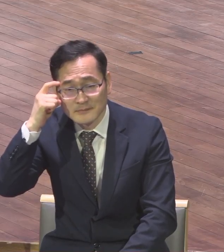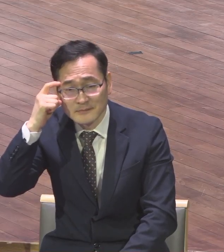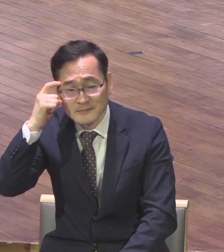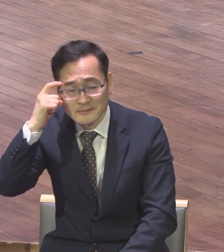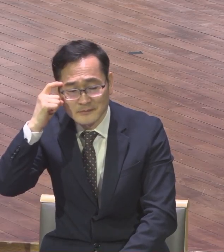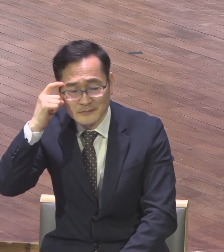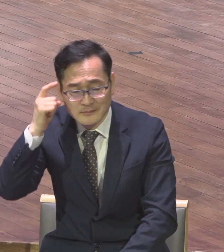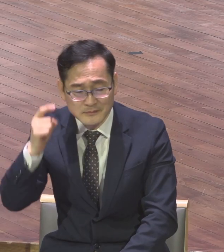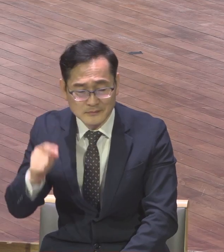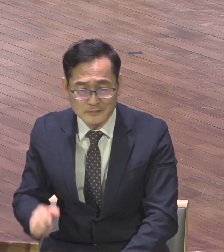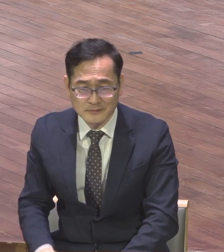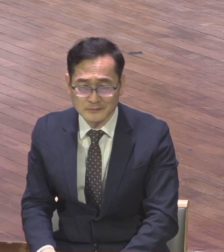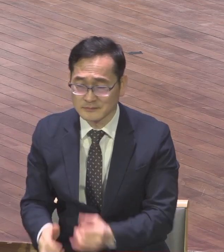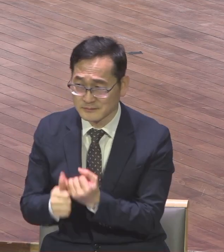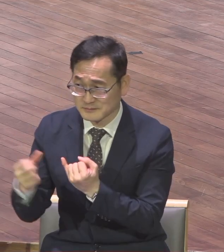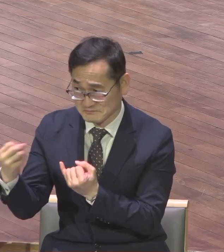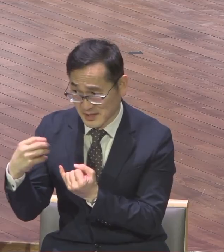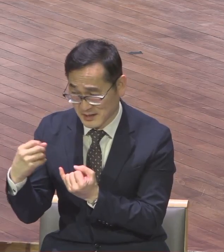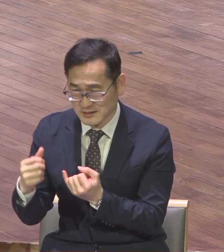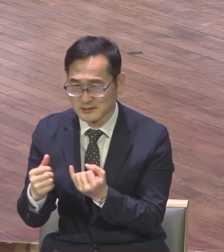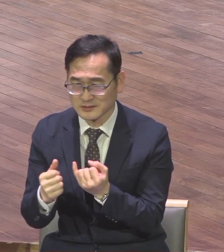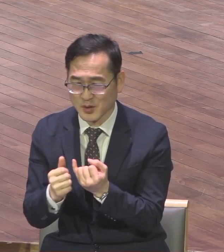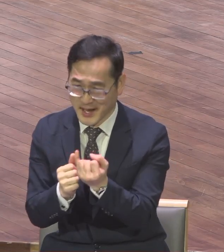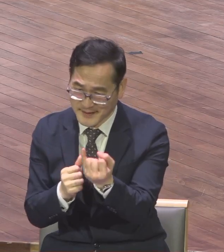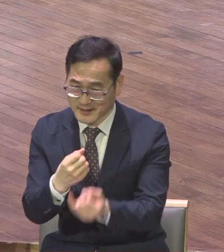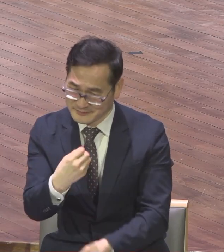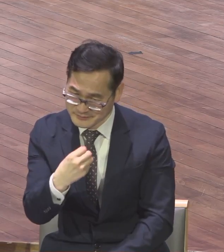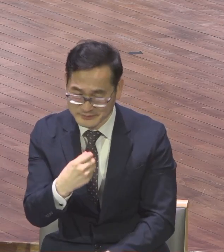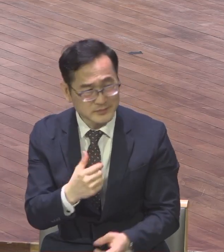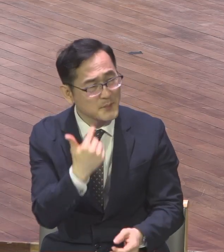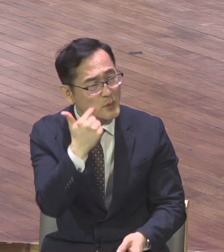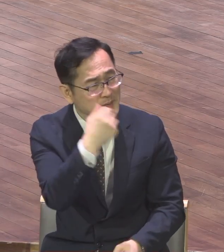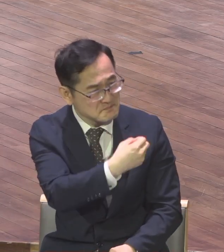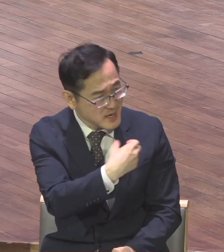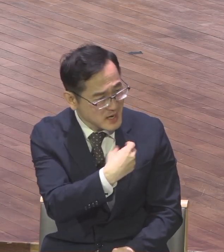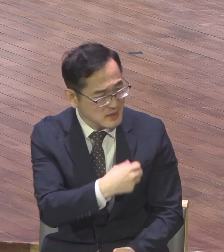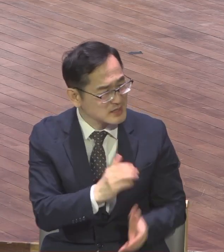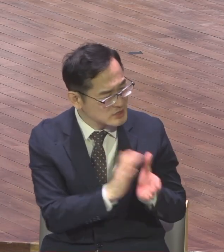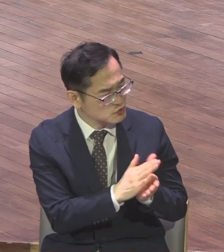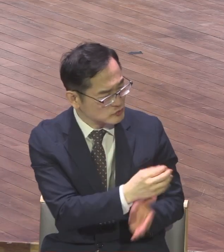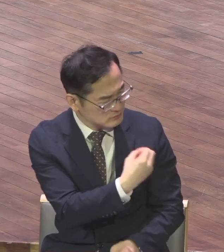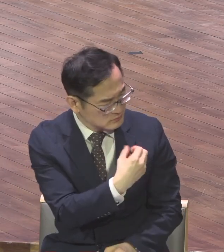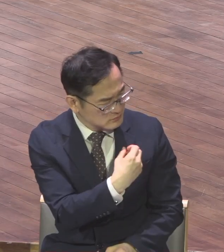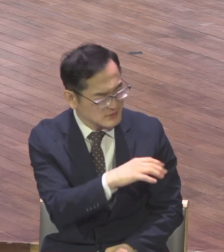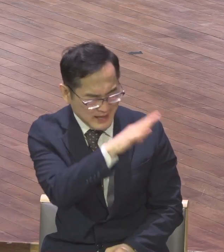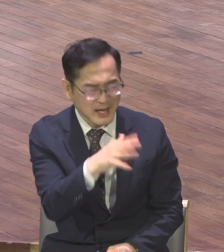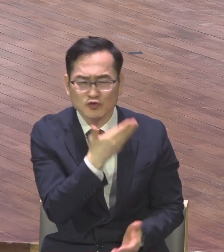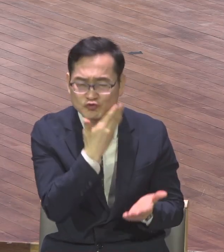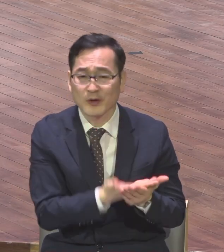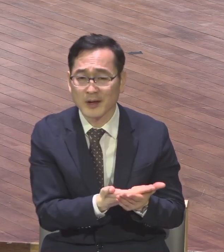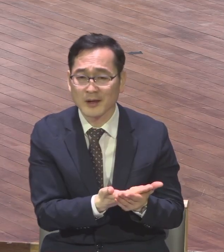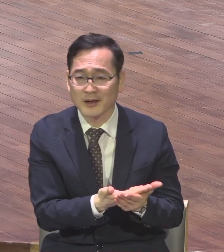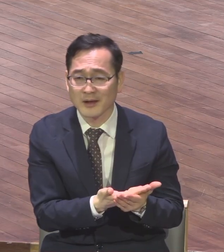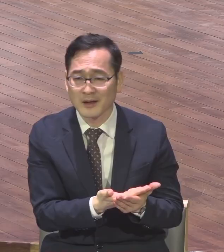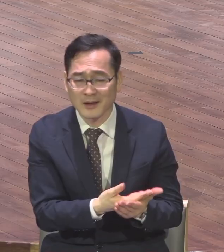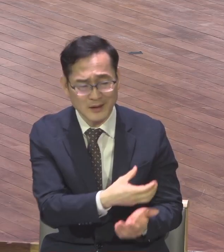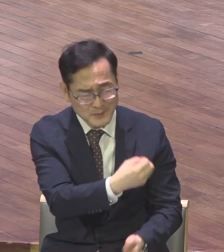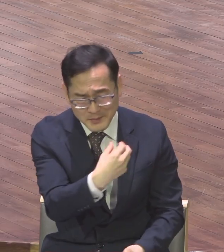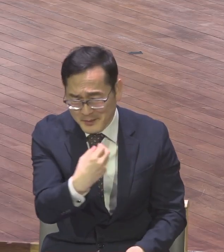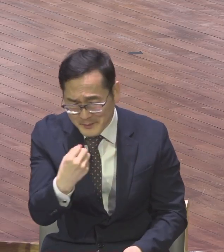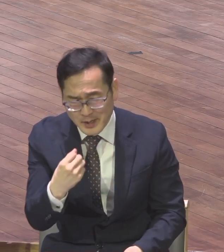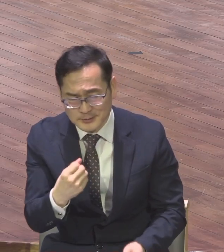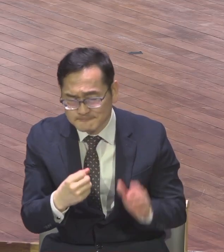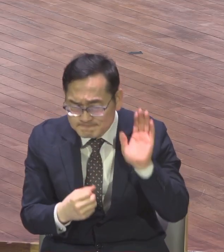남편의 말도 중요하고, 아내의 말도 중요하고, 목사의 말도 중요하고, 동역자의 말도 중요하지만은 가장 중요한 것이